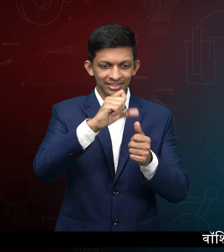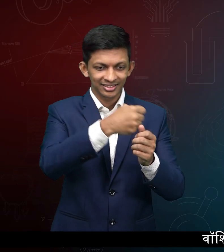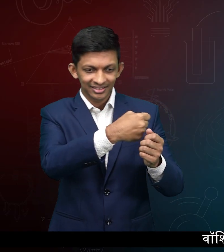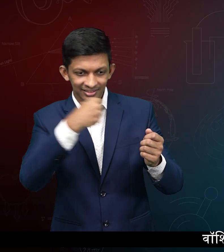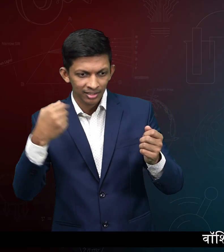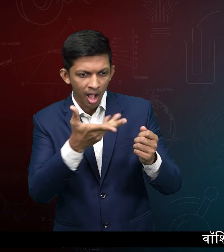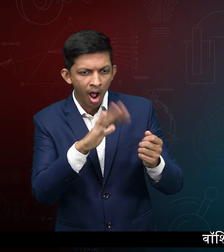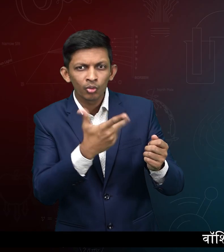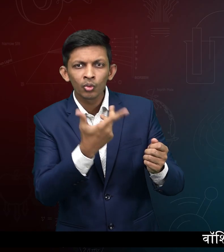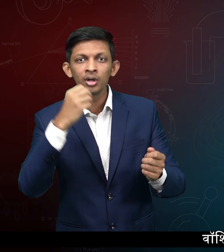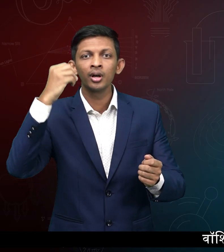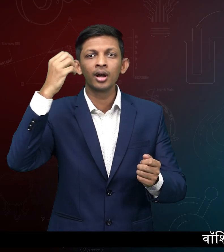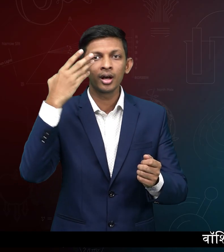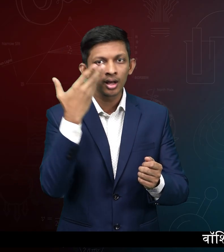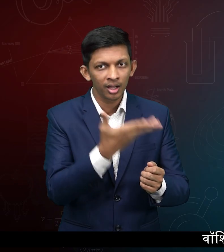वॉशिंग मशीन, संगणक, MP3 प्लेयर